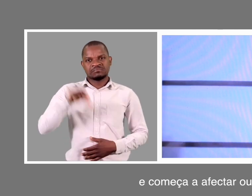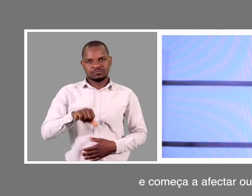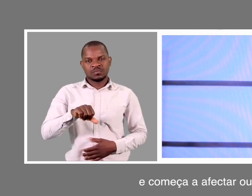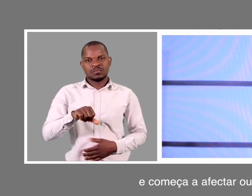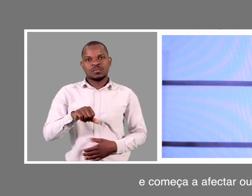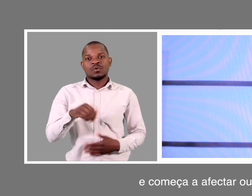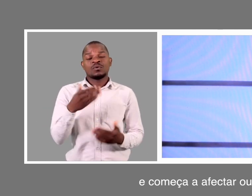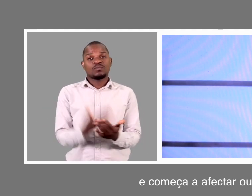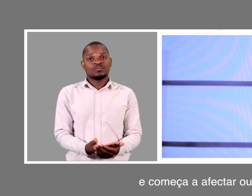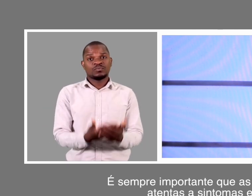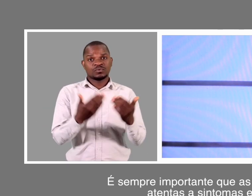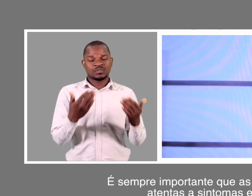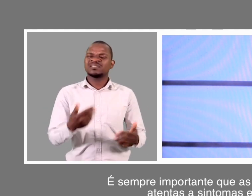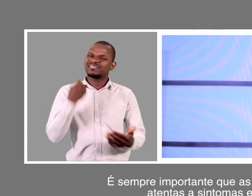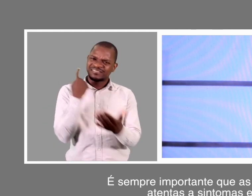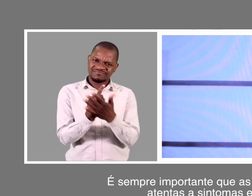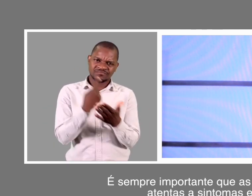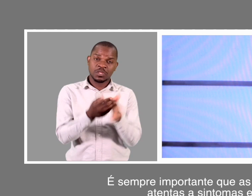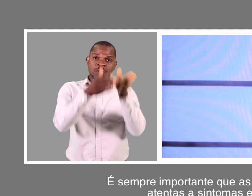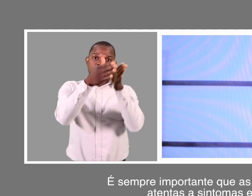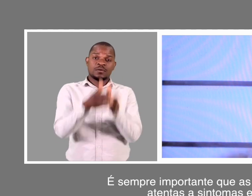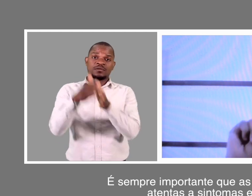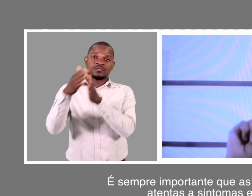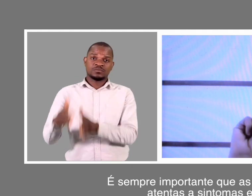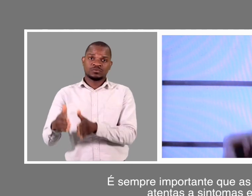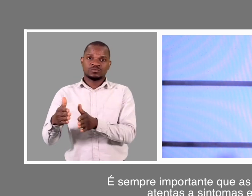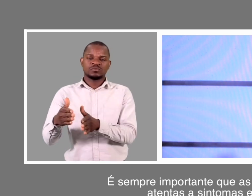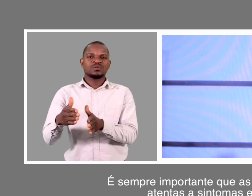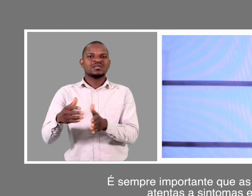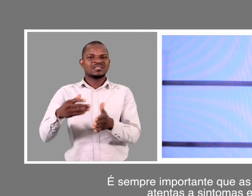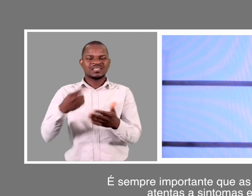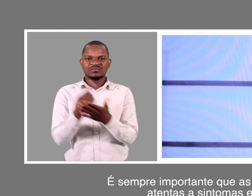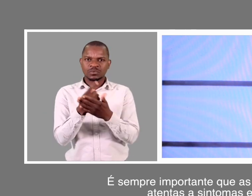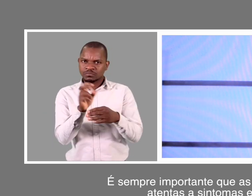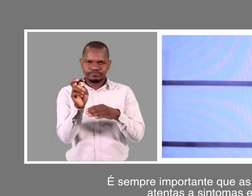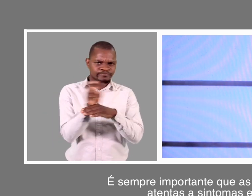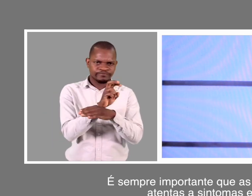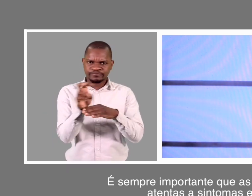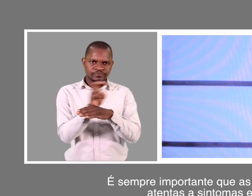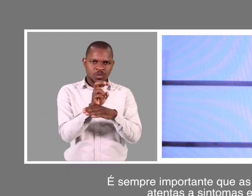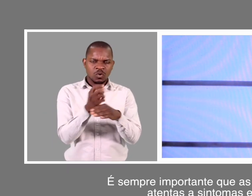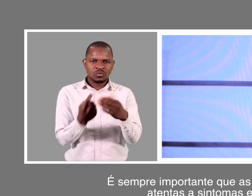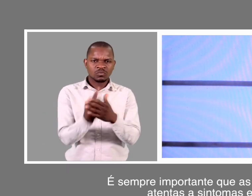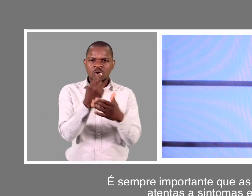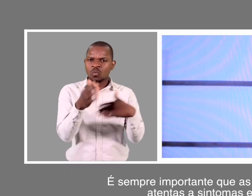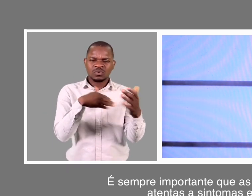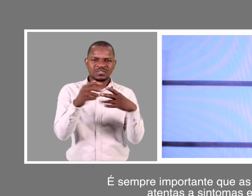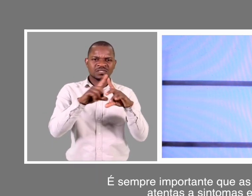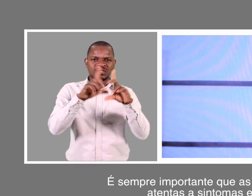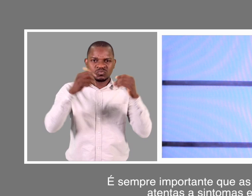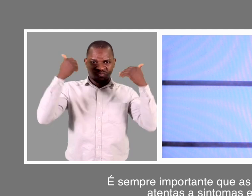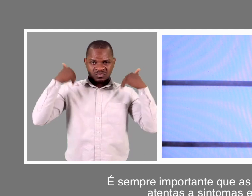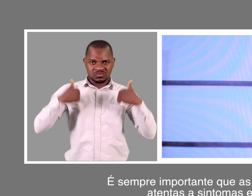estruturas do corpo. Então é sempre importante que as pessoas estejam atentas